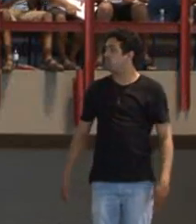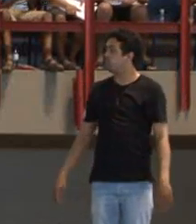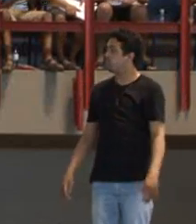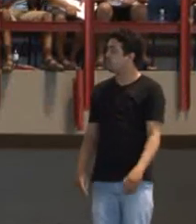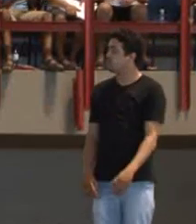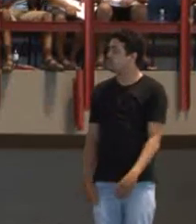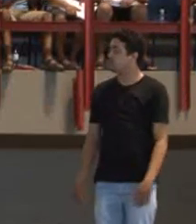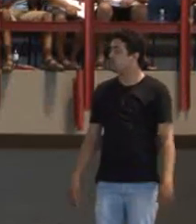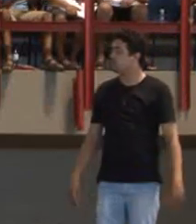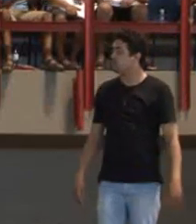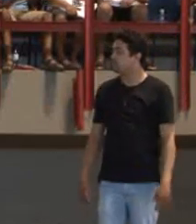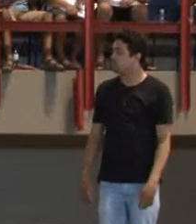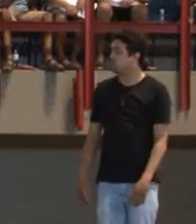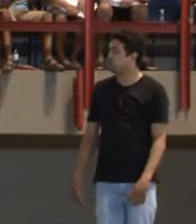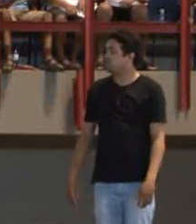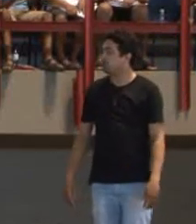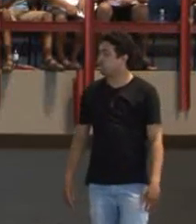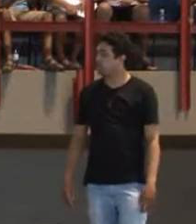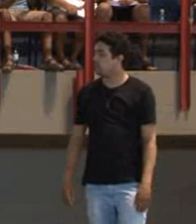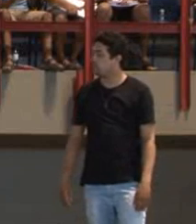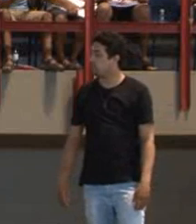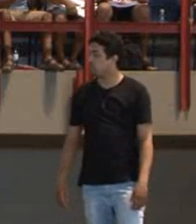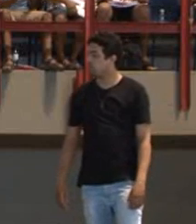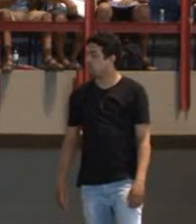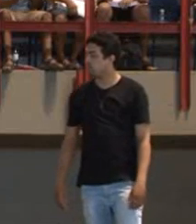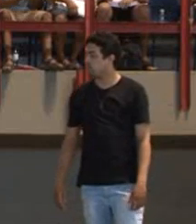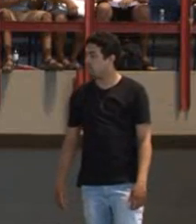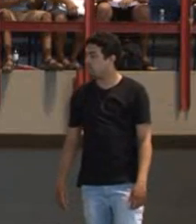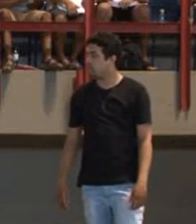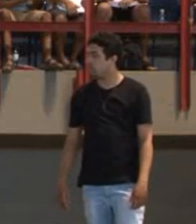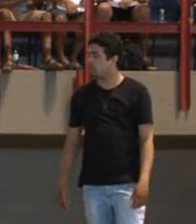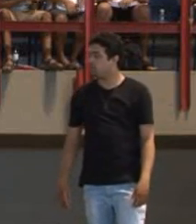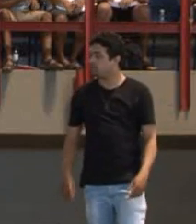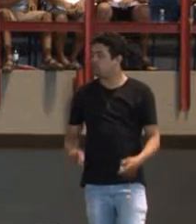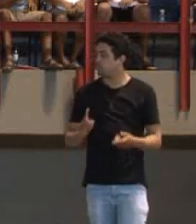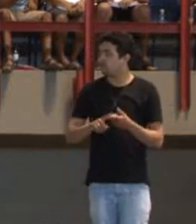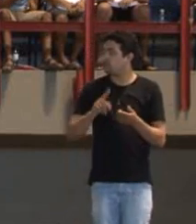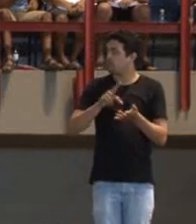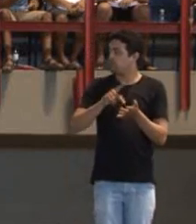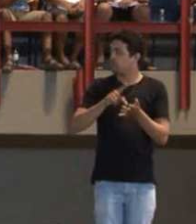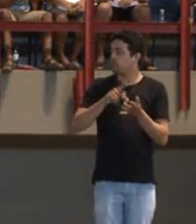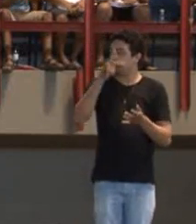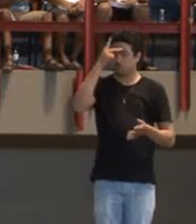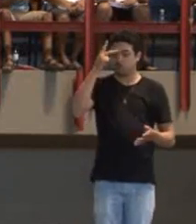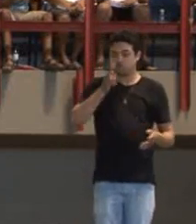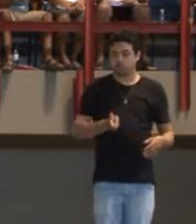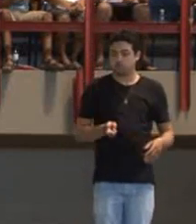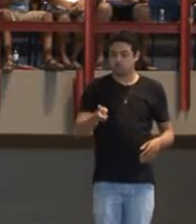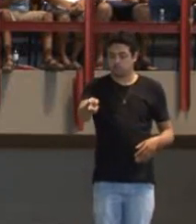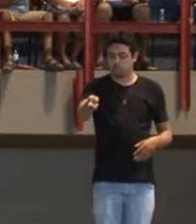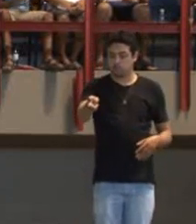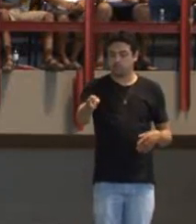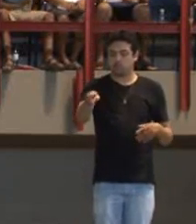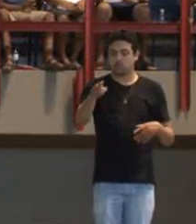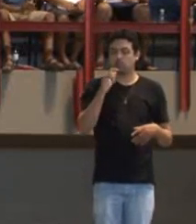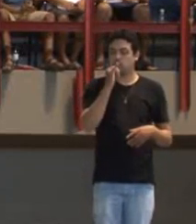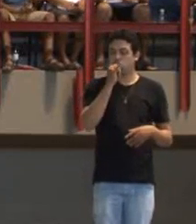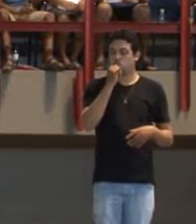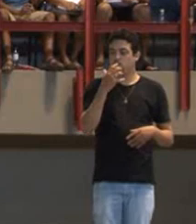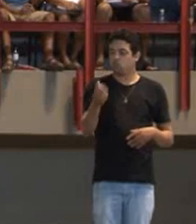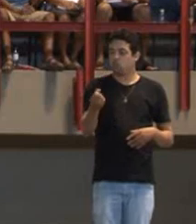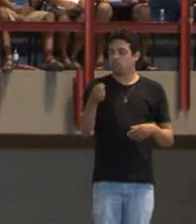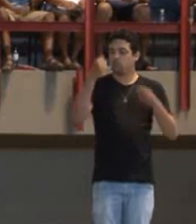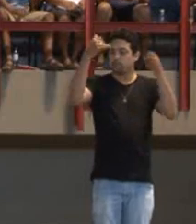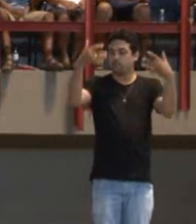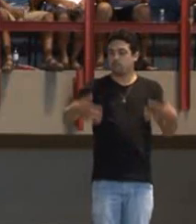é melhor não ficar ligando e desligando. É verdade que deixar o aparelho na tomada, ele consome energia. A gente falou